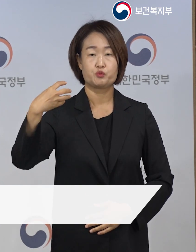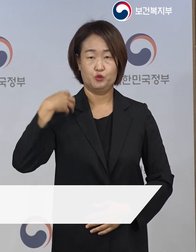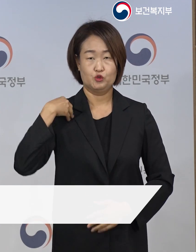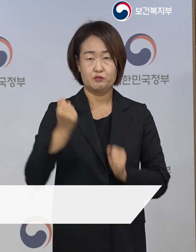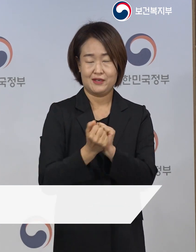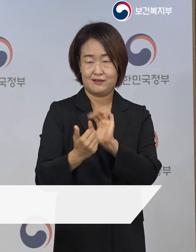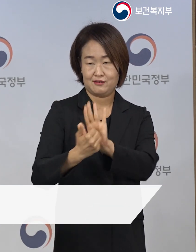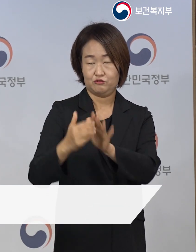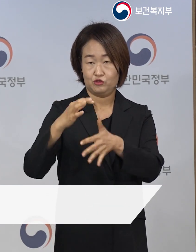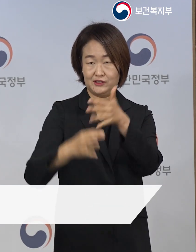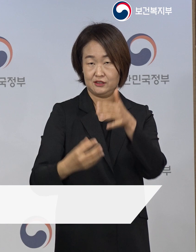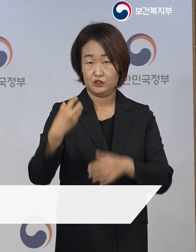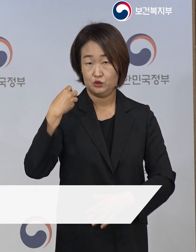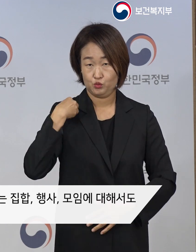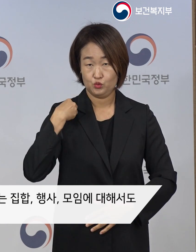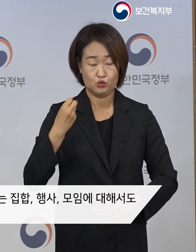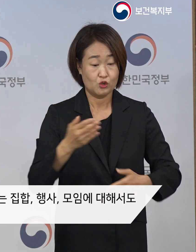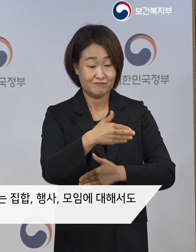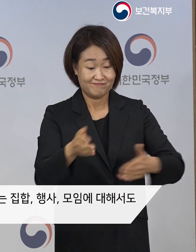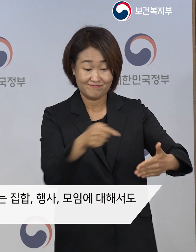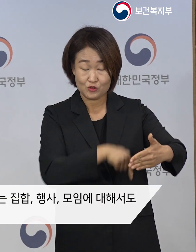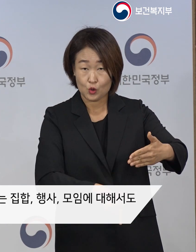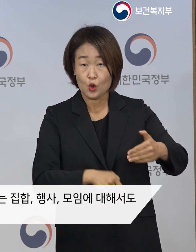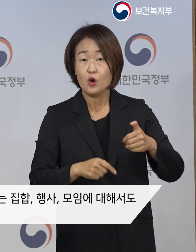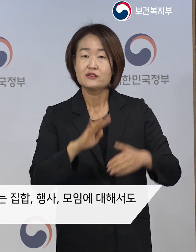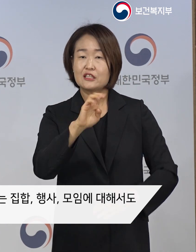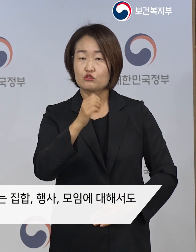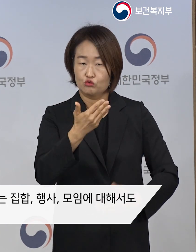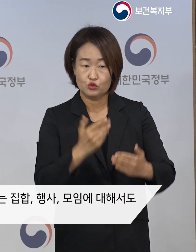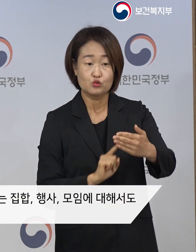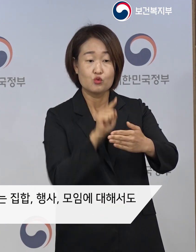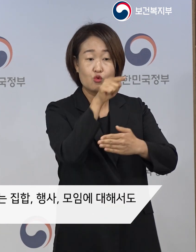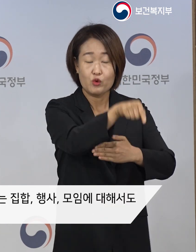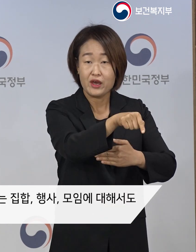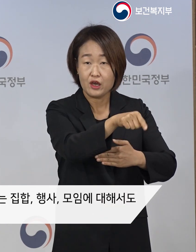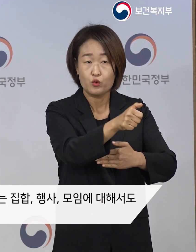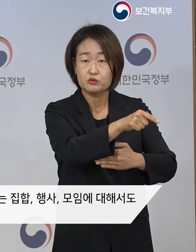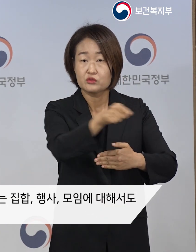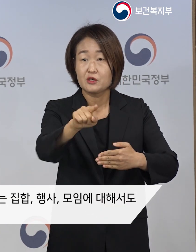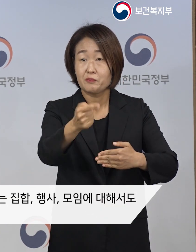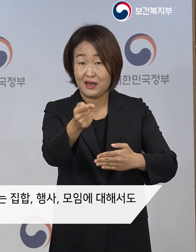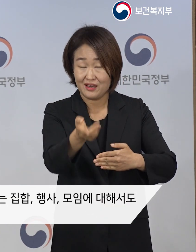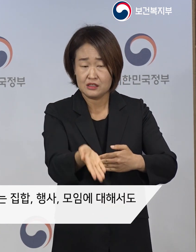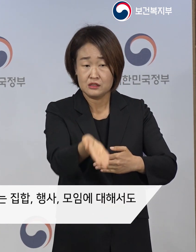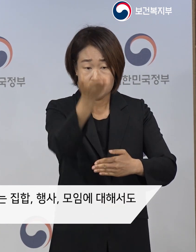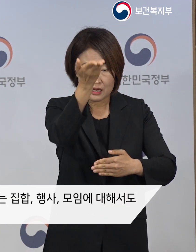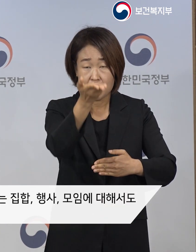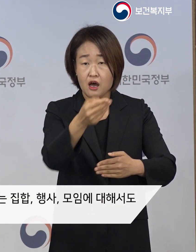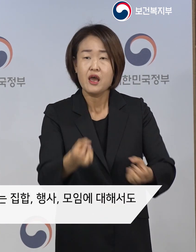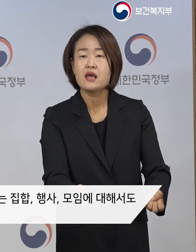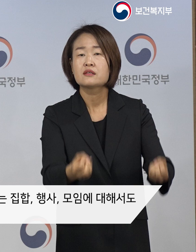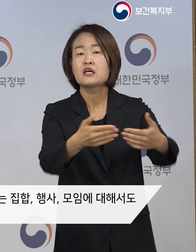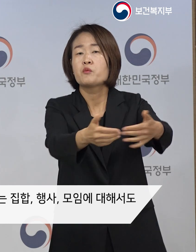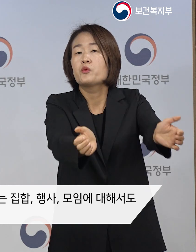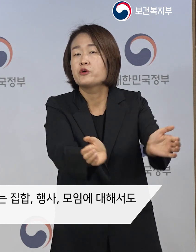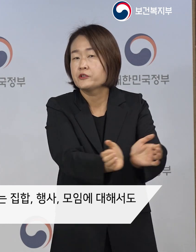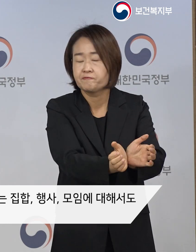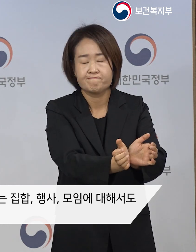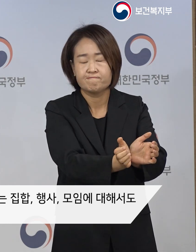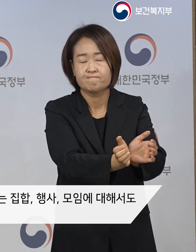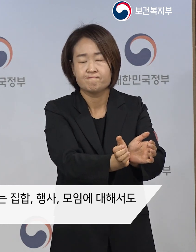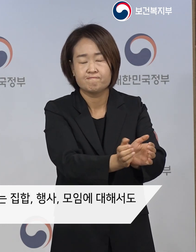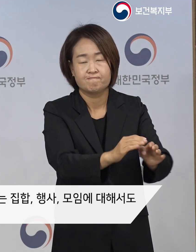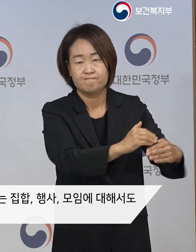준수를 의무화합니다. 실내 50인 이상, 실외 100인 이상이 모이는 집합, 행사,